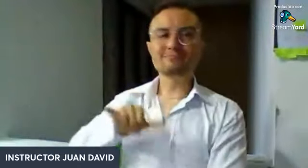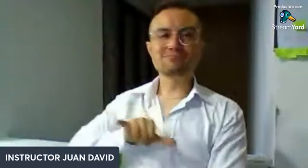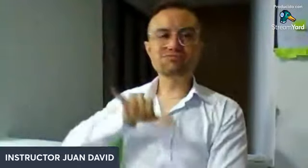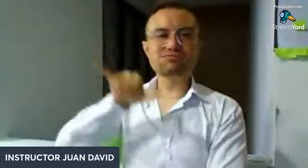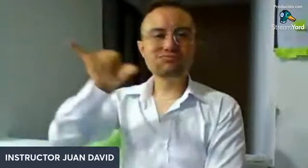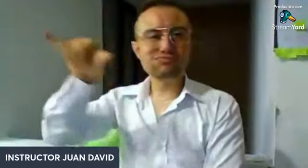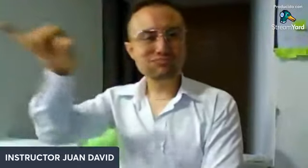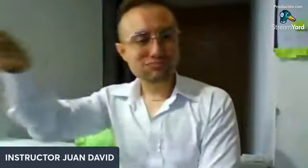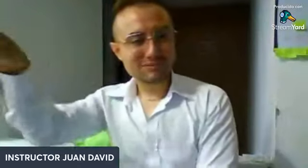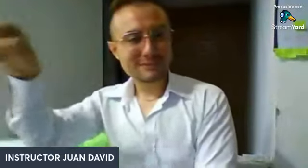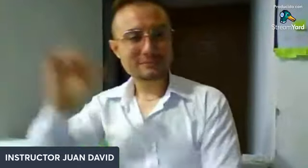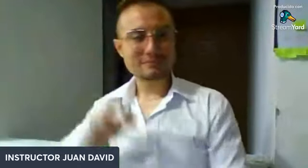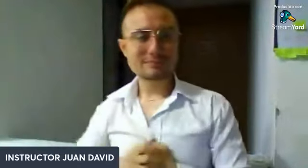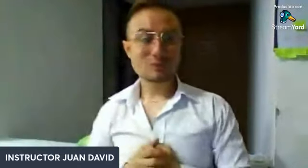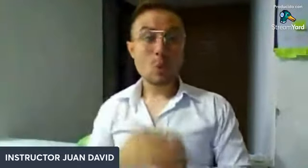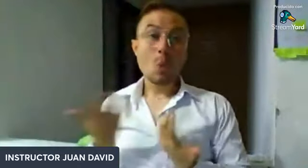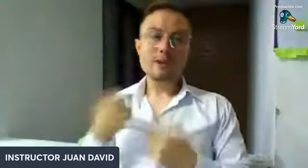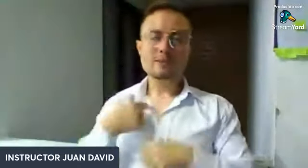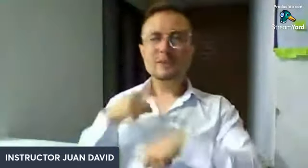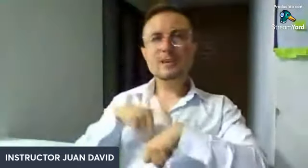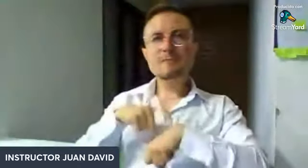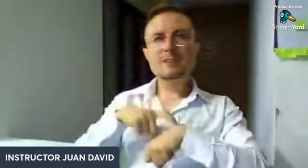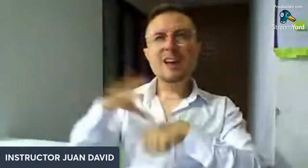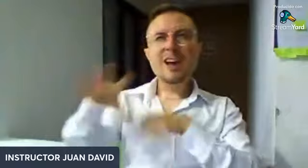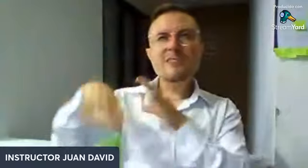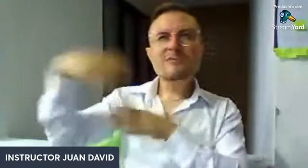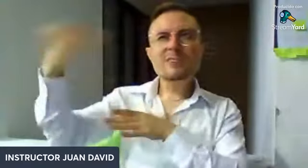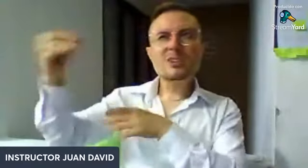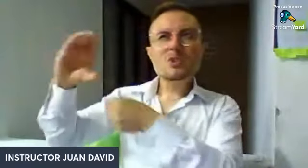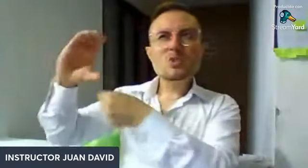Entonces, viajaré a otra ciudad por un tiempo.